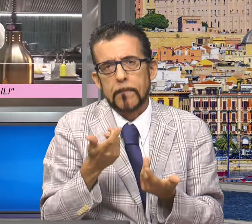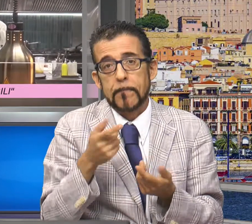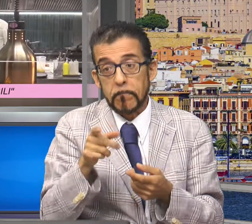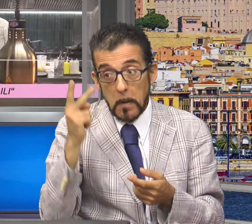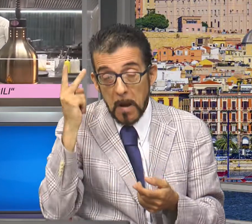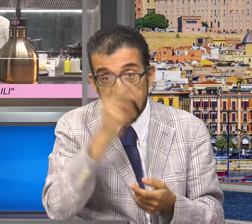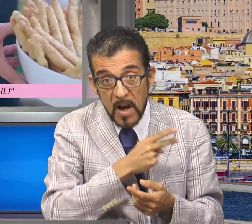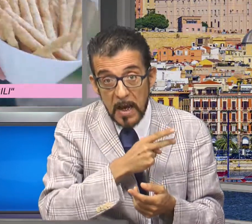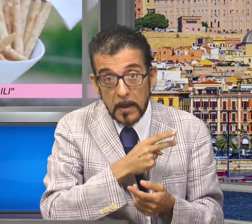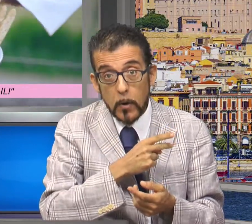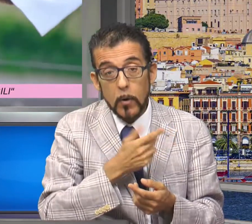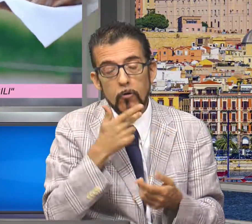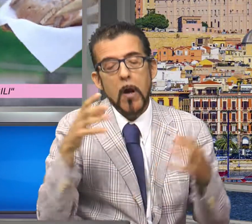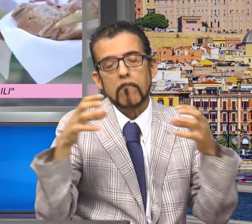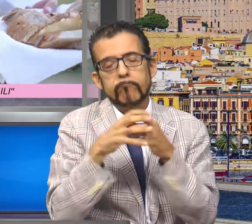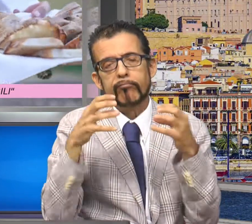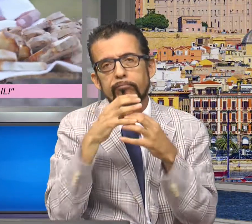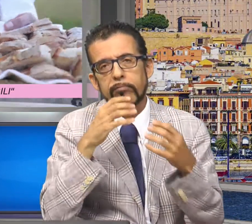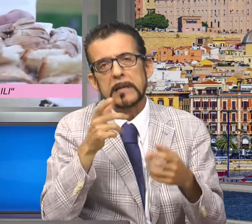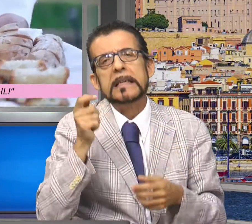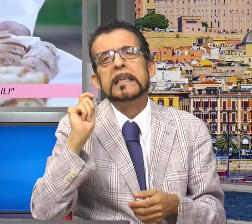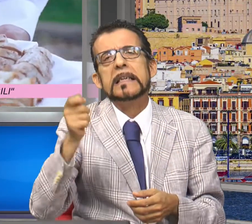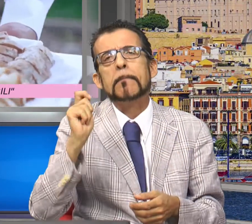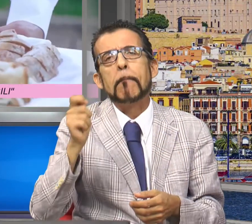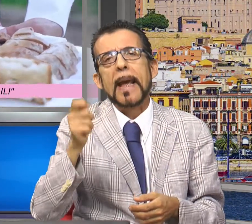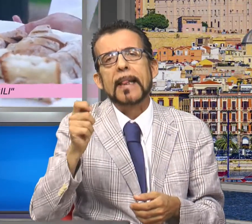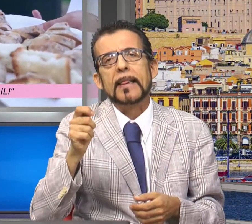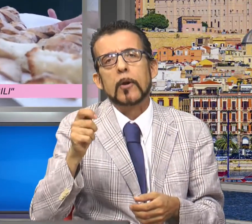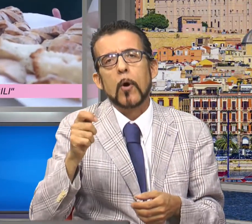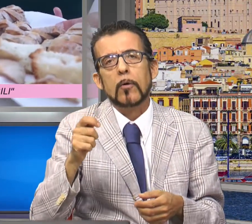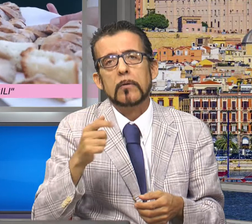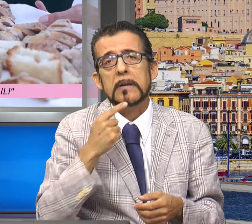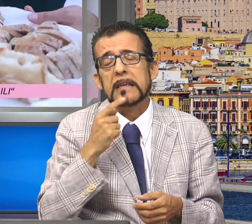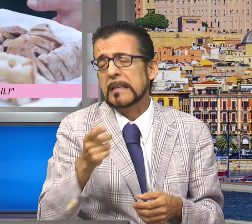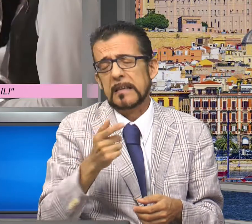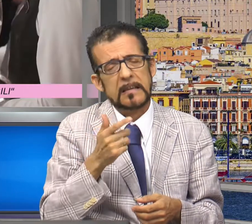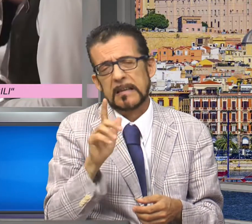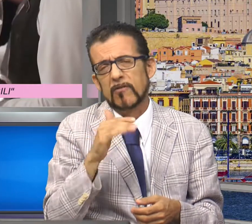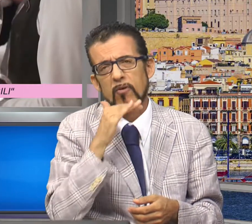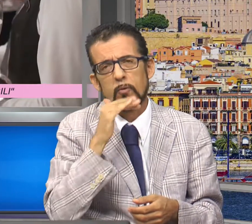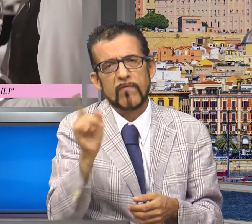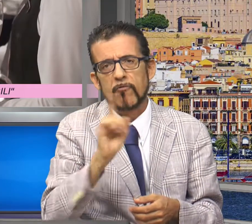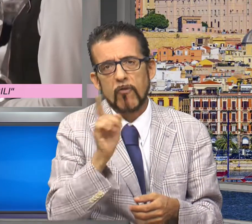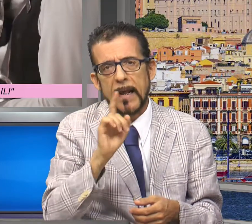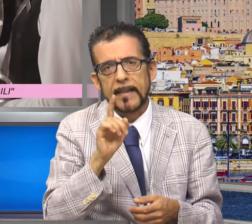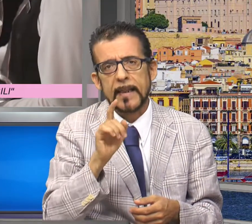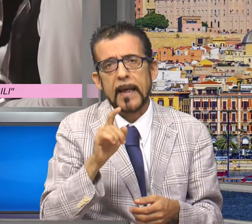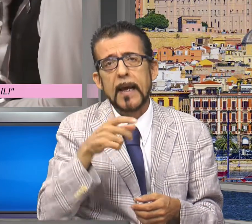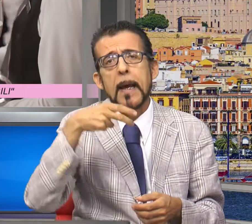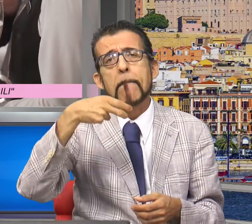la polemica riguarda gli stipendi offerti agli stagionali. C'è chi ritiene siano spesso insufficienti, soprattutto se correlati alle ore di lavoro spese